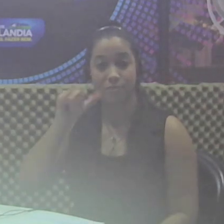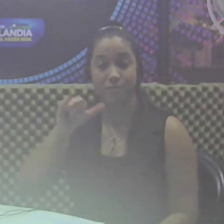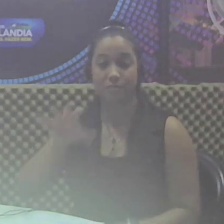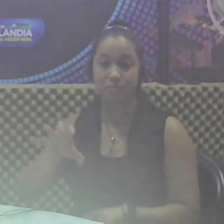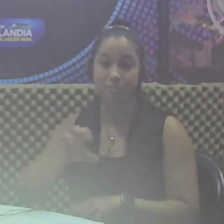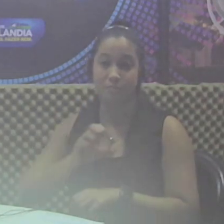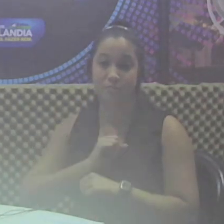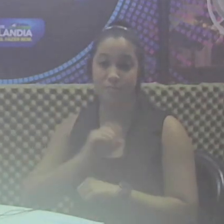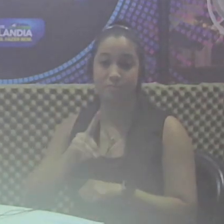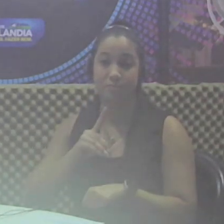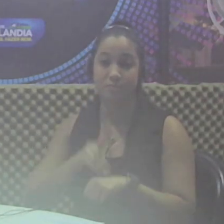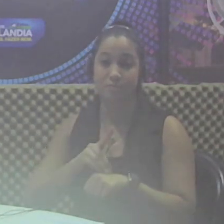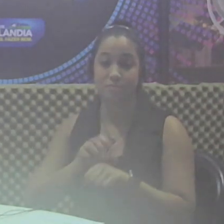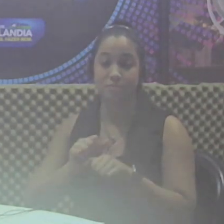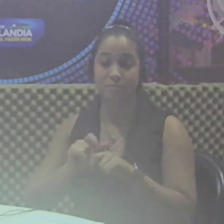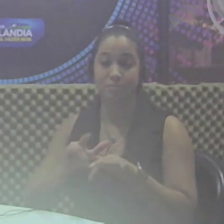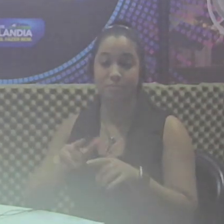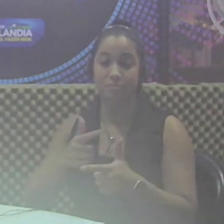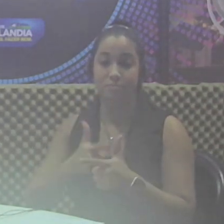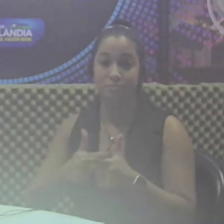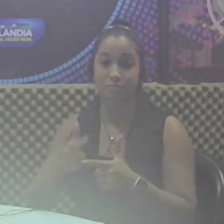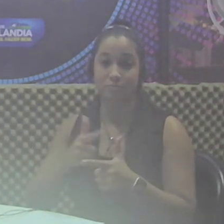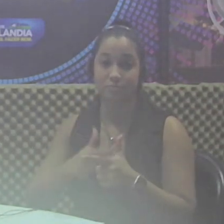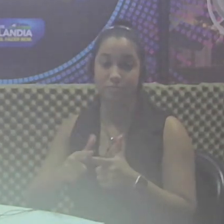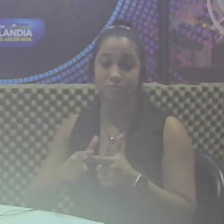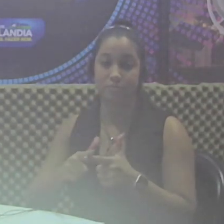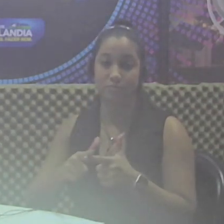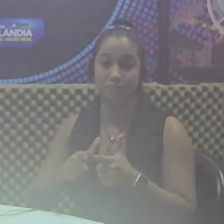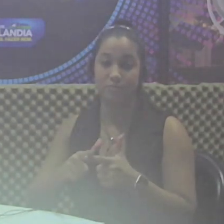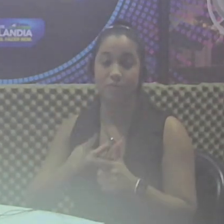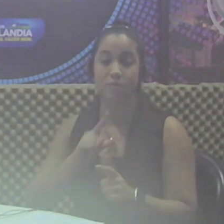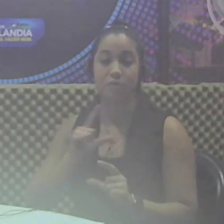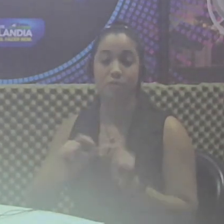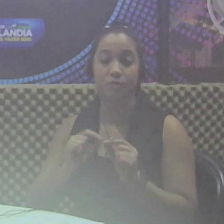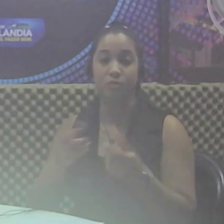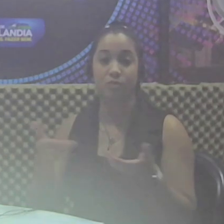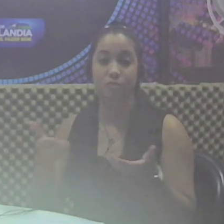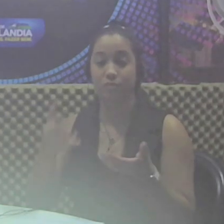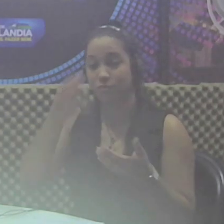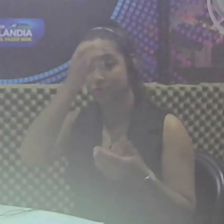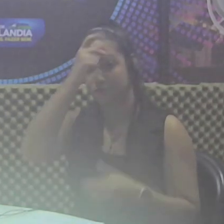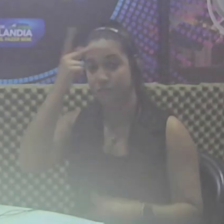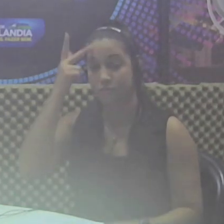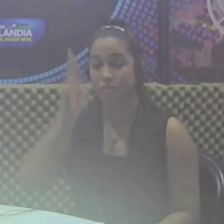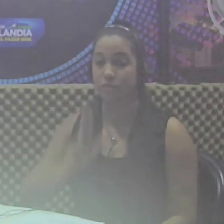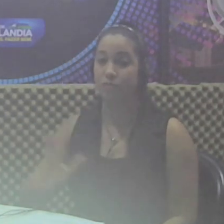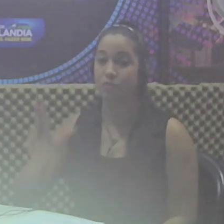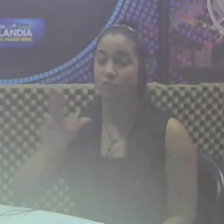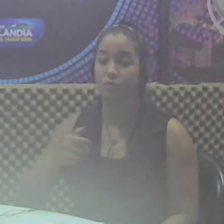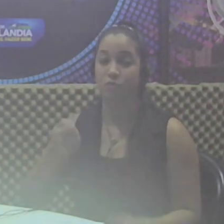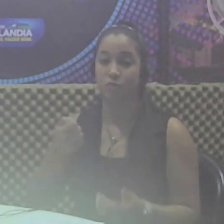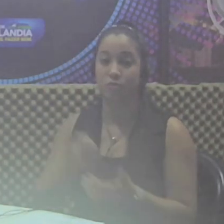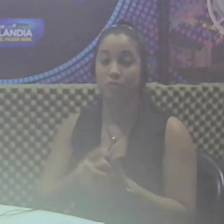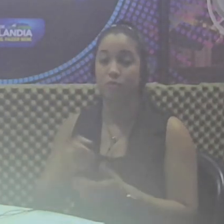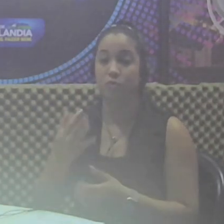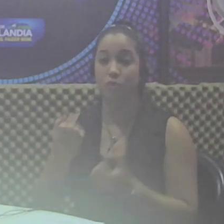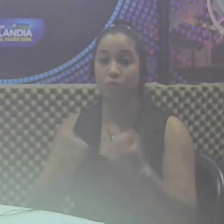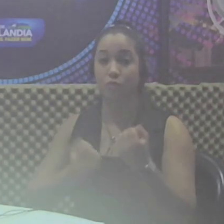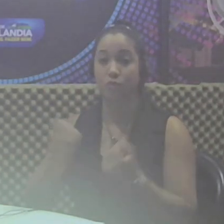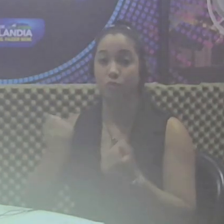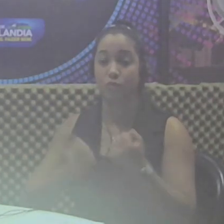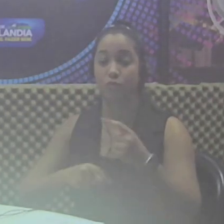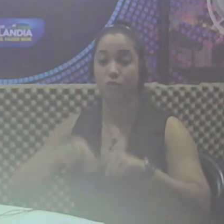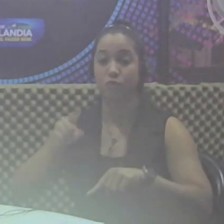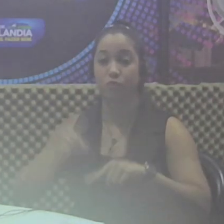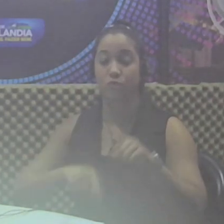e outras doenças transmitidas pelo mosquito Aedes aegypti, a Prefeitura de Uberlândia adquiriu novos veículos e